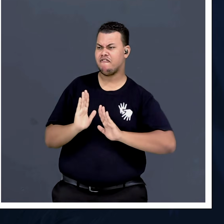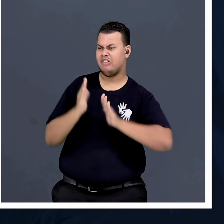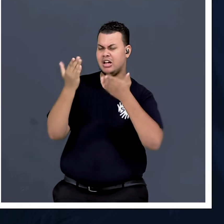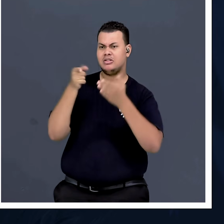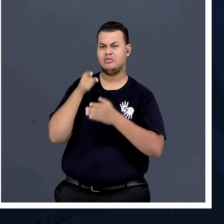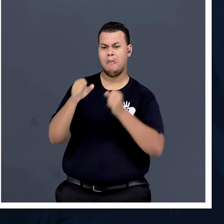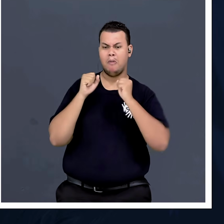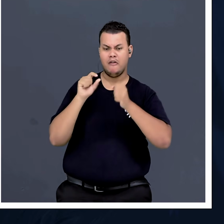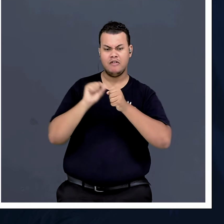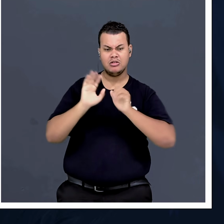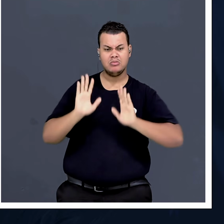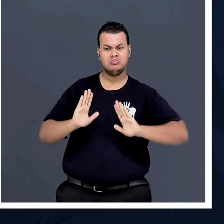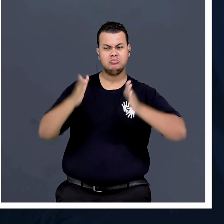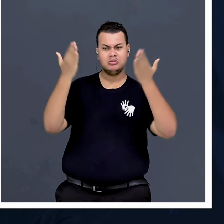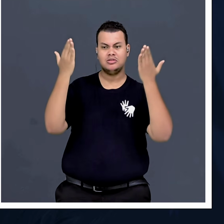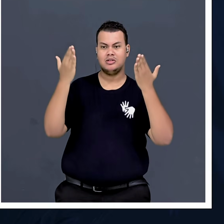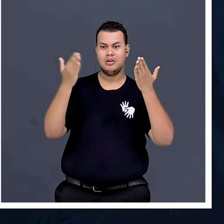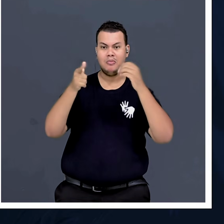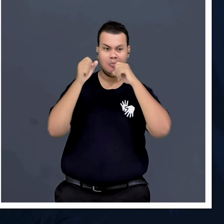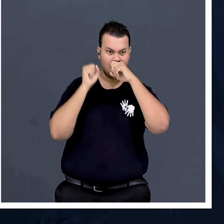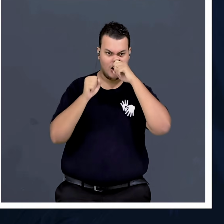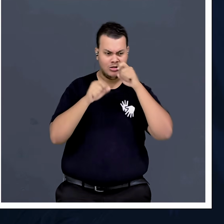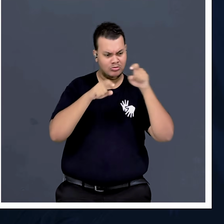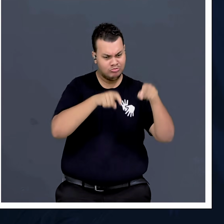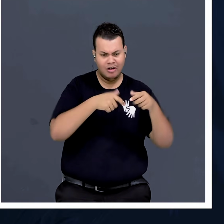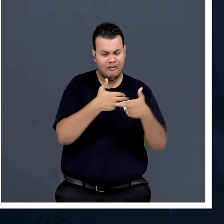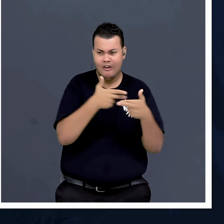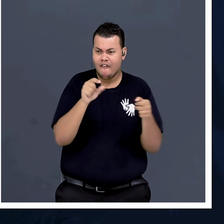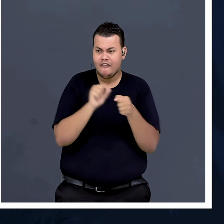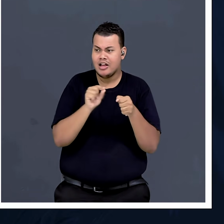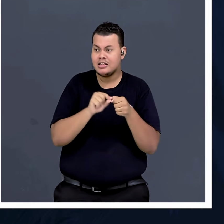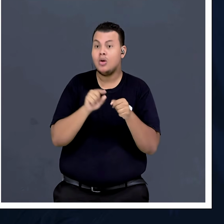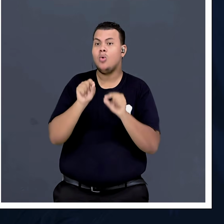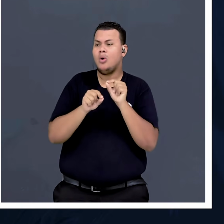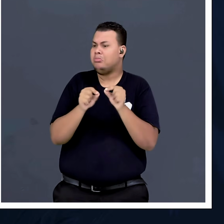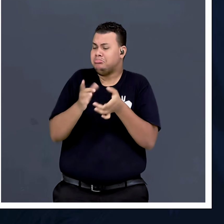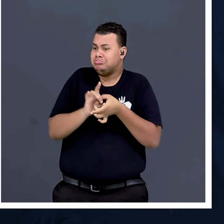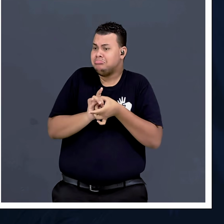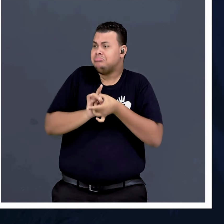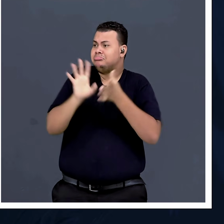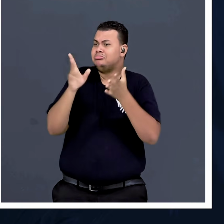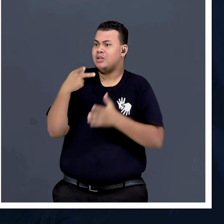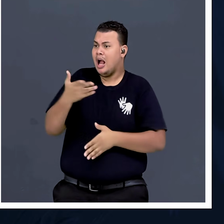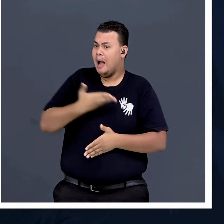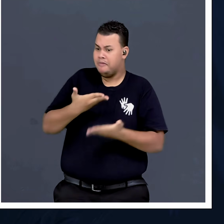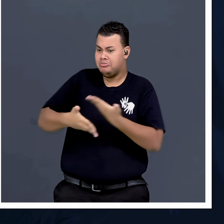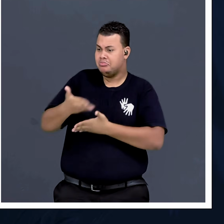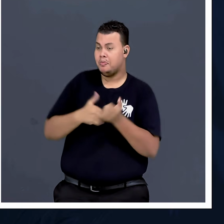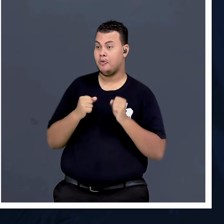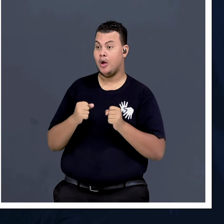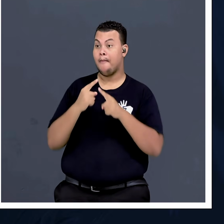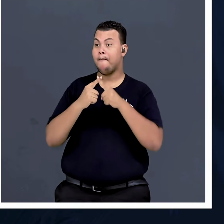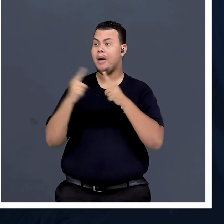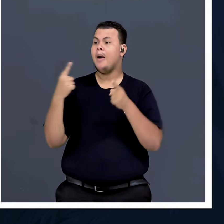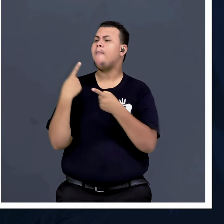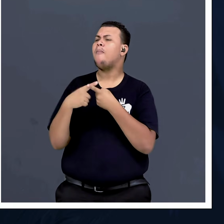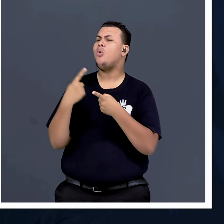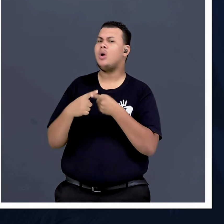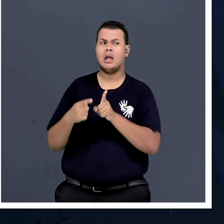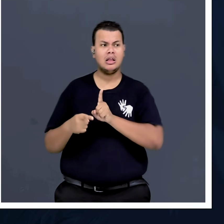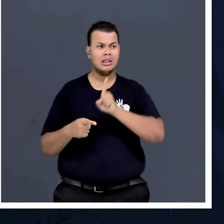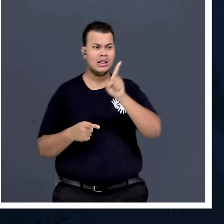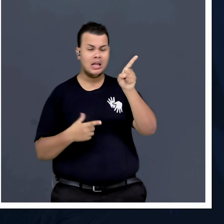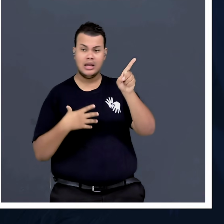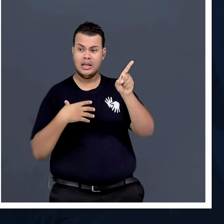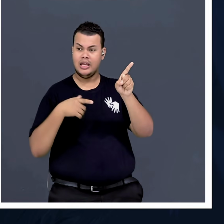Você pode celebrar na versão nordestina. Você pode celebrar e comer charque à vontade com seus amigos. Mas por que aquele